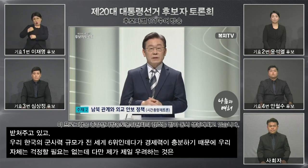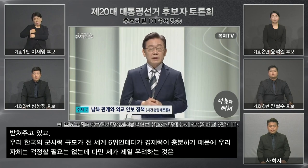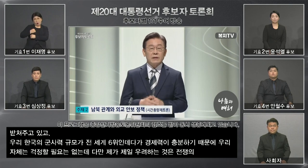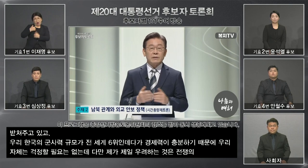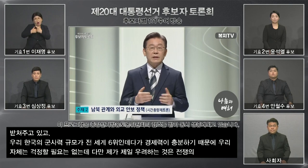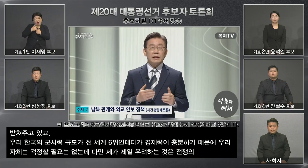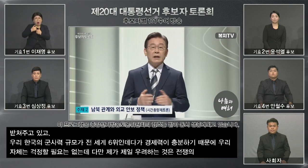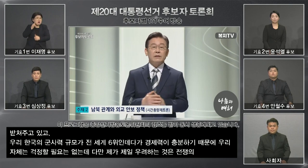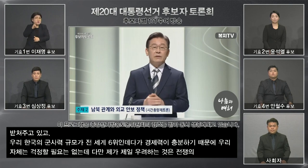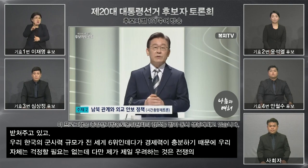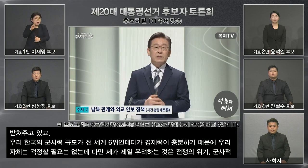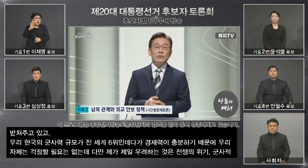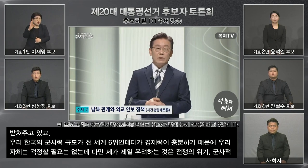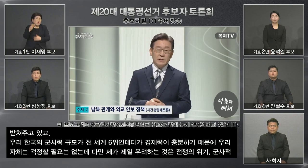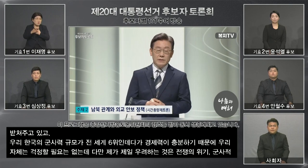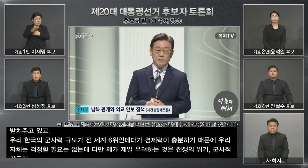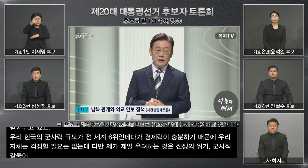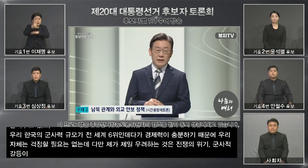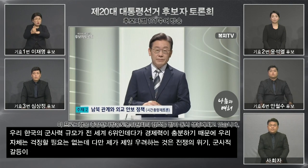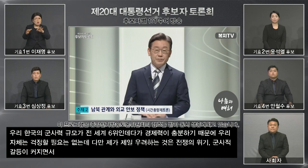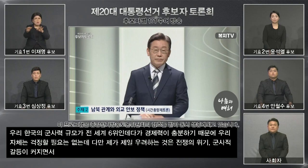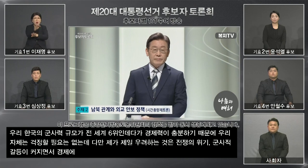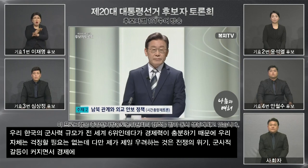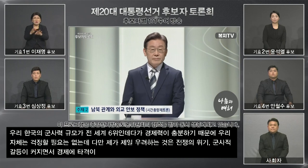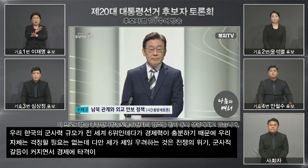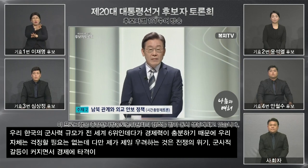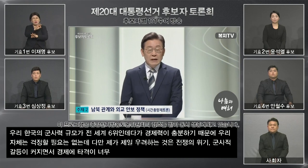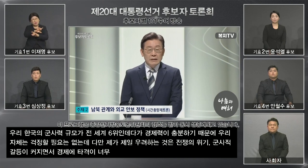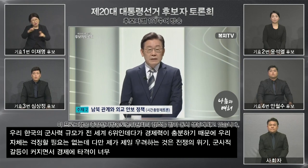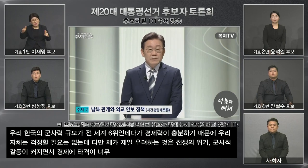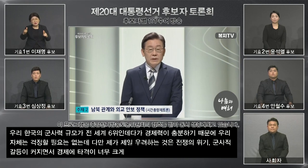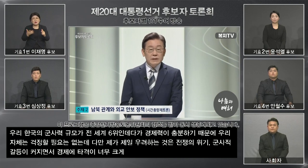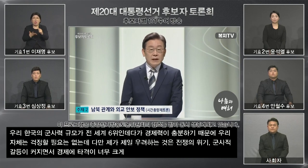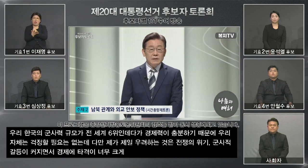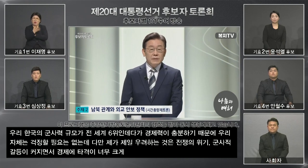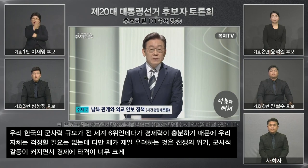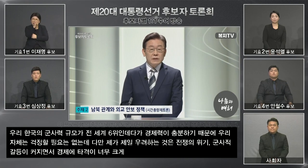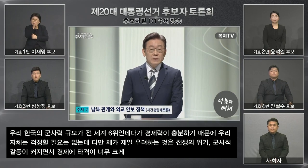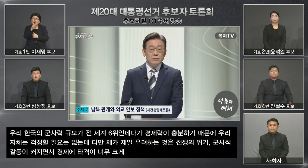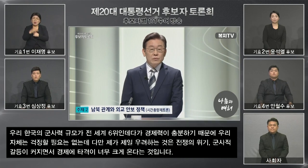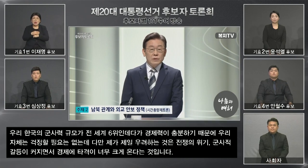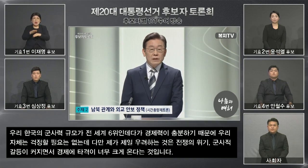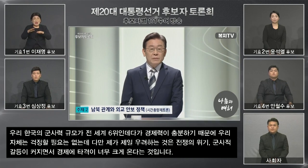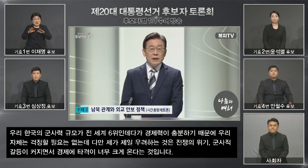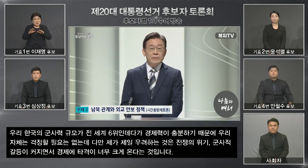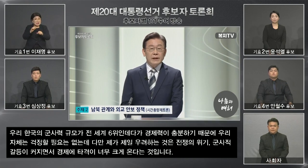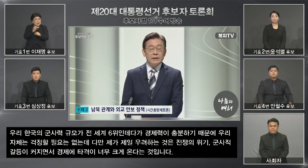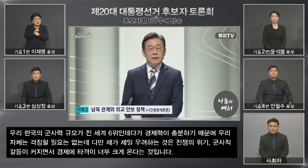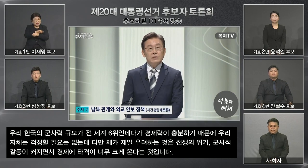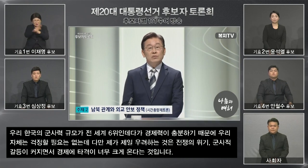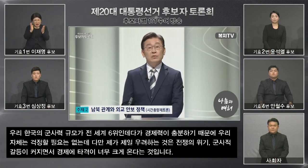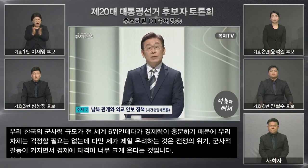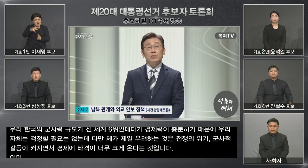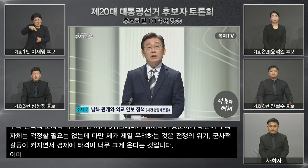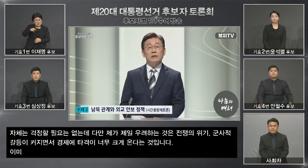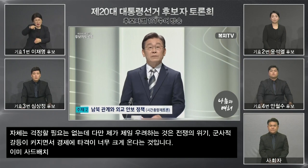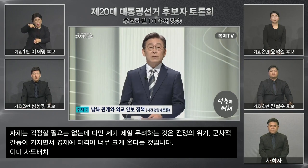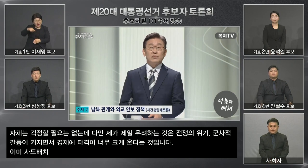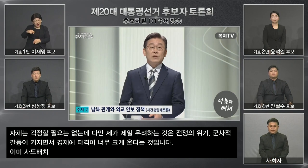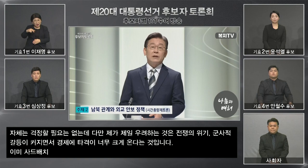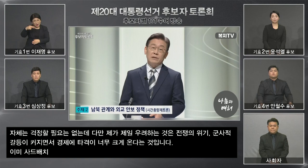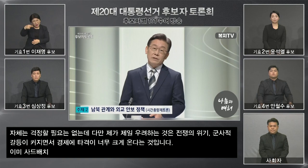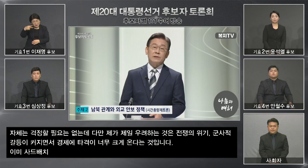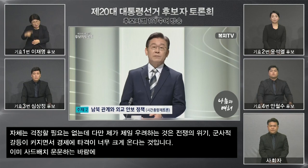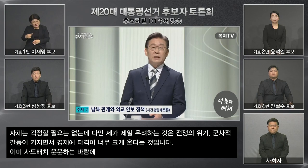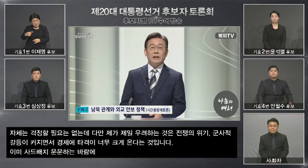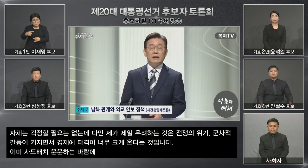커지면서 이 경제의 타격이 너무 크게 온다는 것입니다. 이미 사드 배치 운운하는 바람에 사실 중국에 투자한